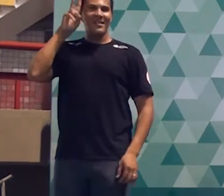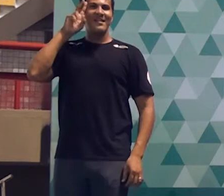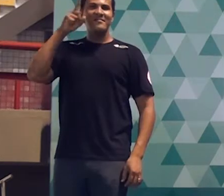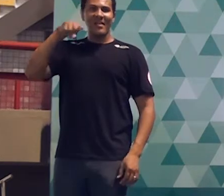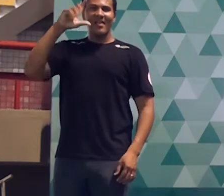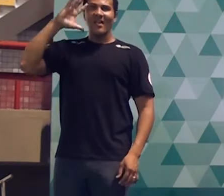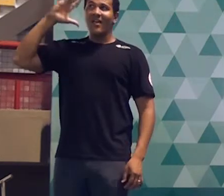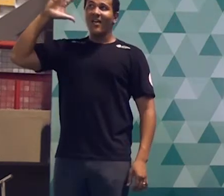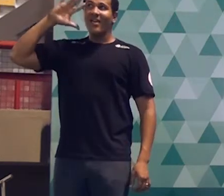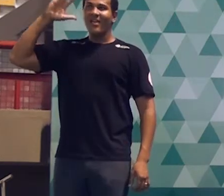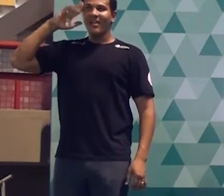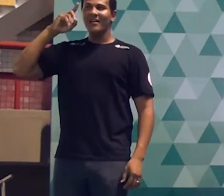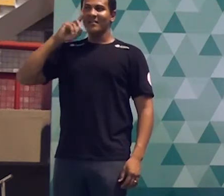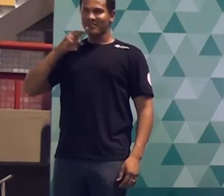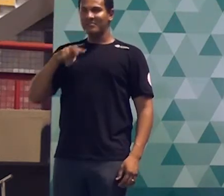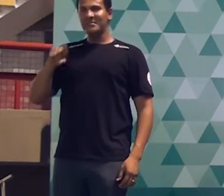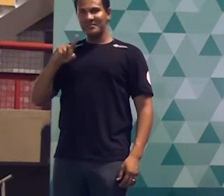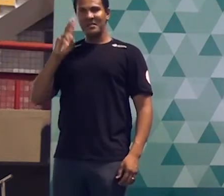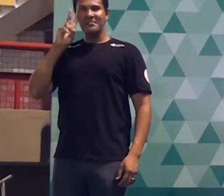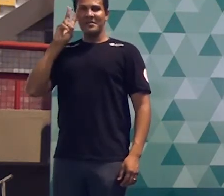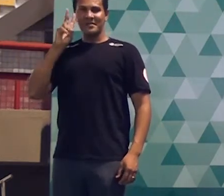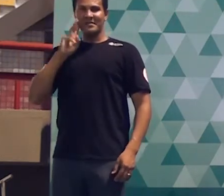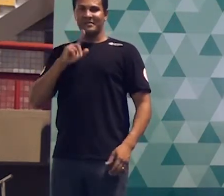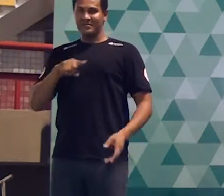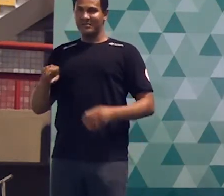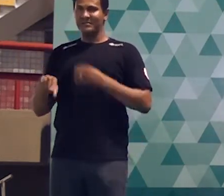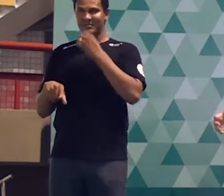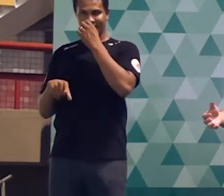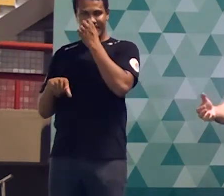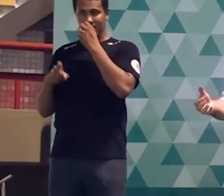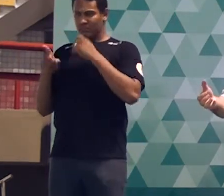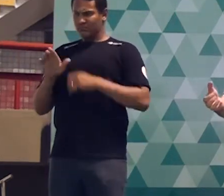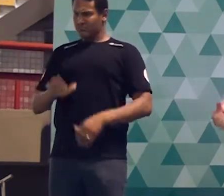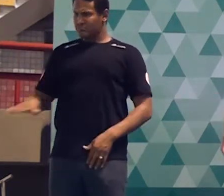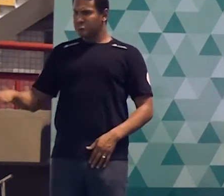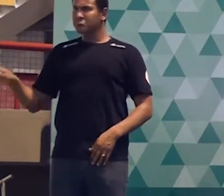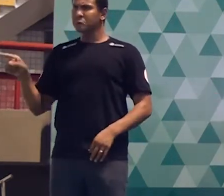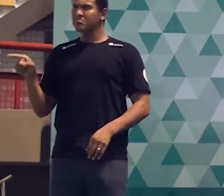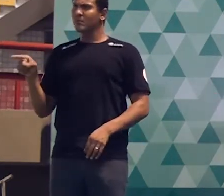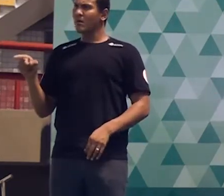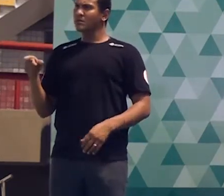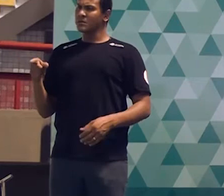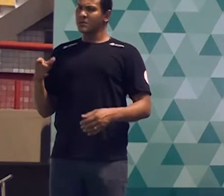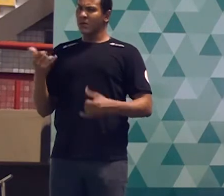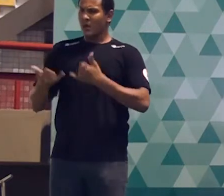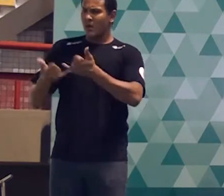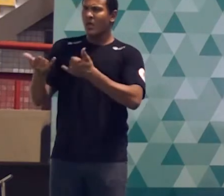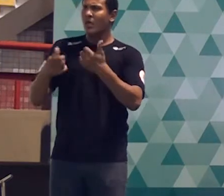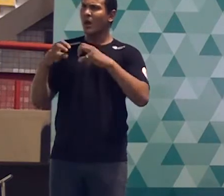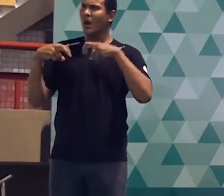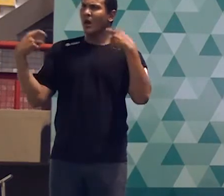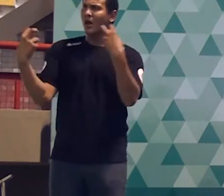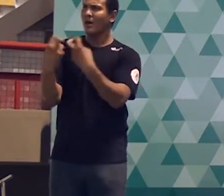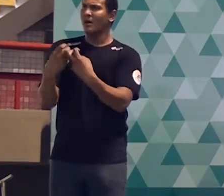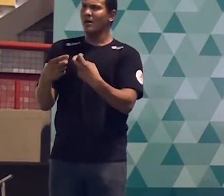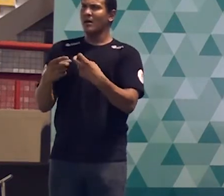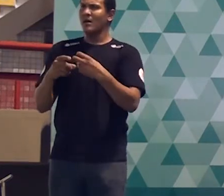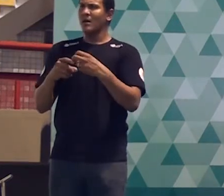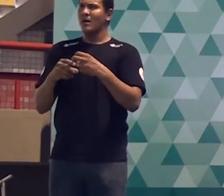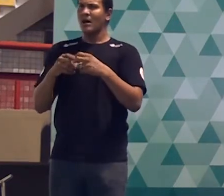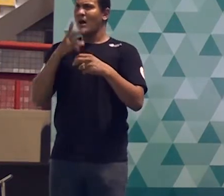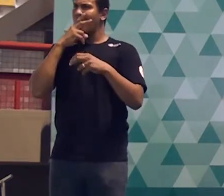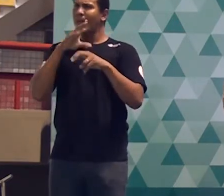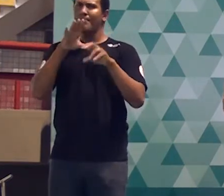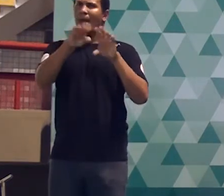hoje o negócio começou, foi bem, né? Você vê que a criança, ela brinca de roda, brinca de pega-pega.